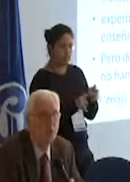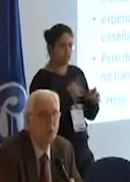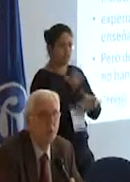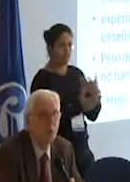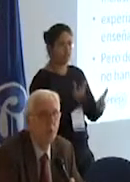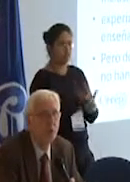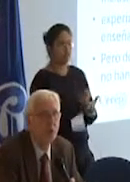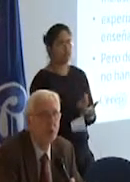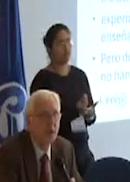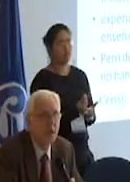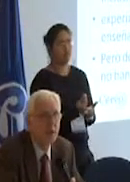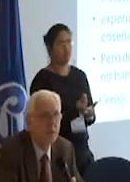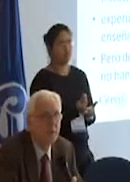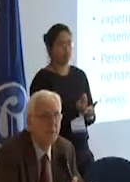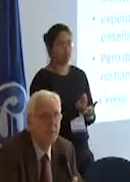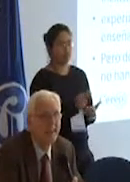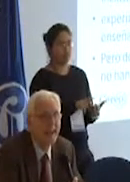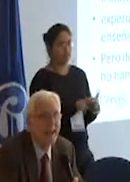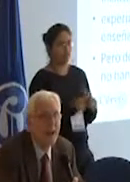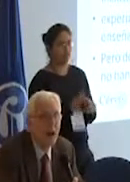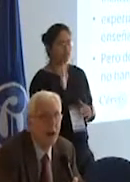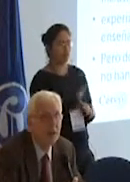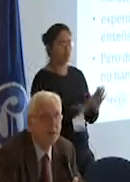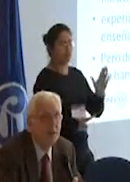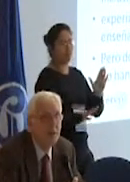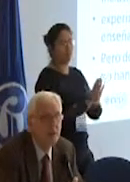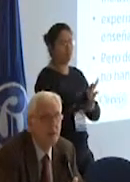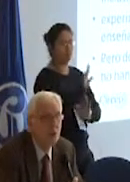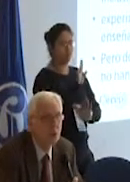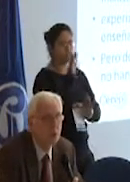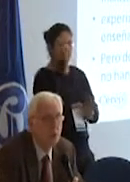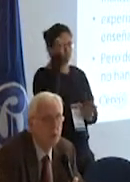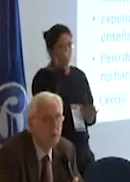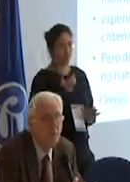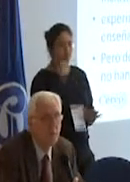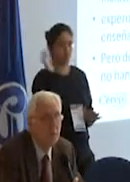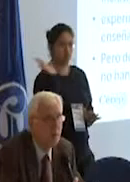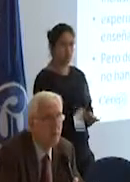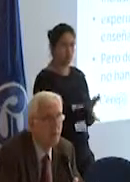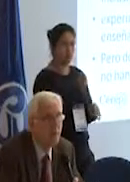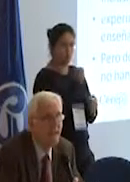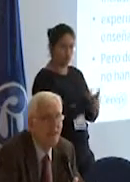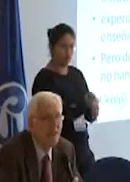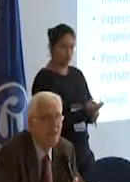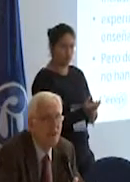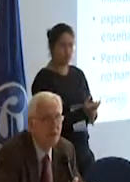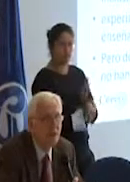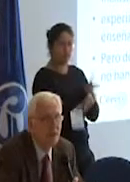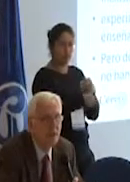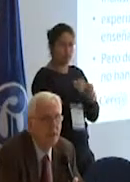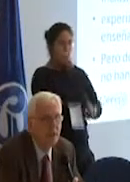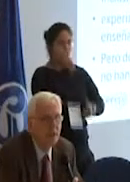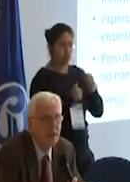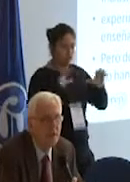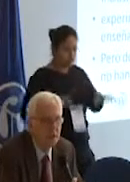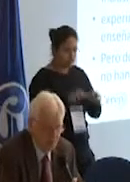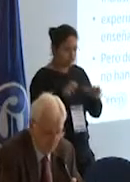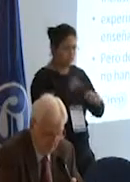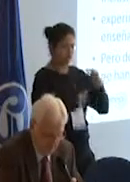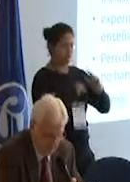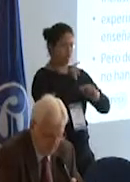resultado concierne el desarrollo profesional. ¿Qué actividades constructivas